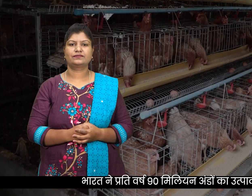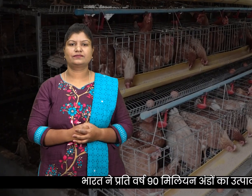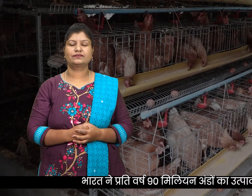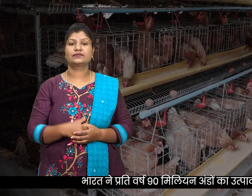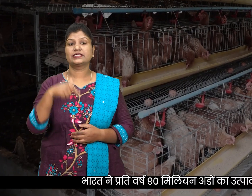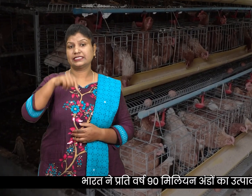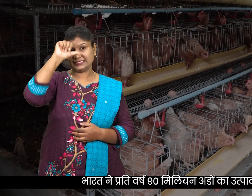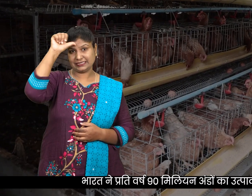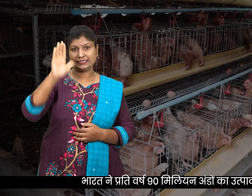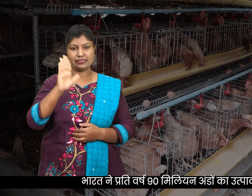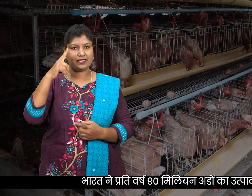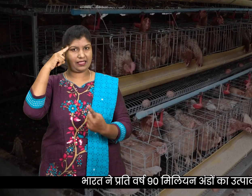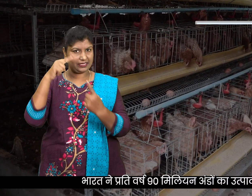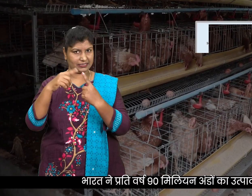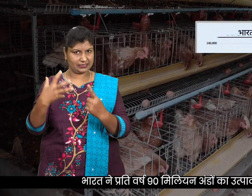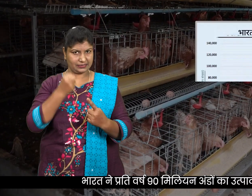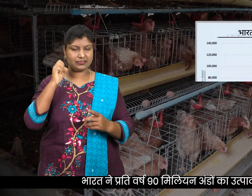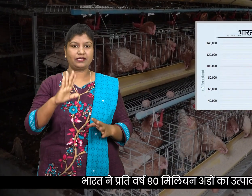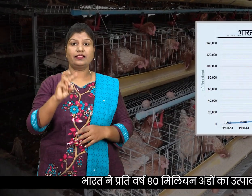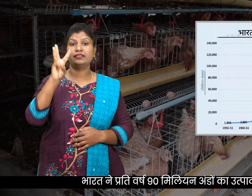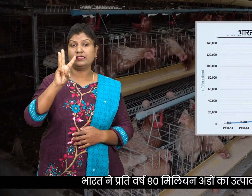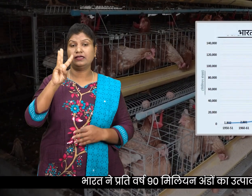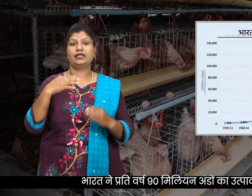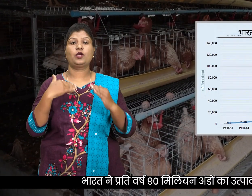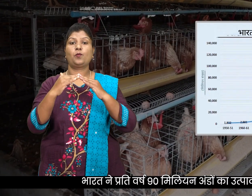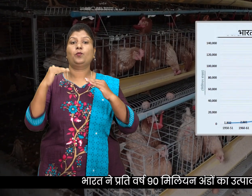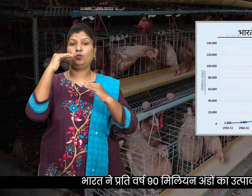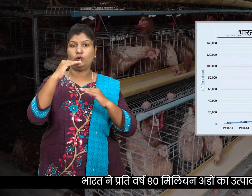भारत ने प्रति वर्ष 90 मिलियन अंडों को उत्पादन करके